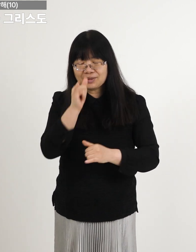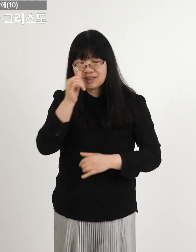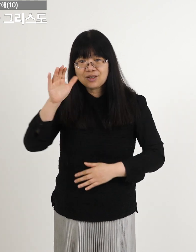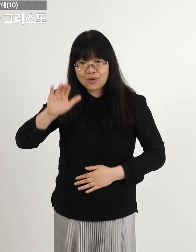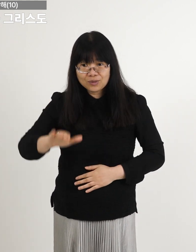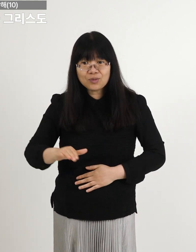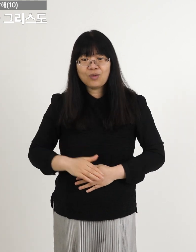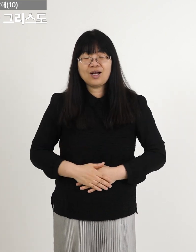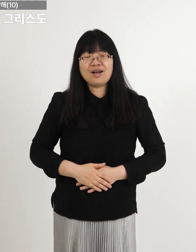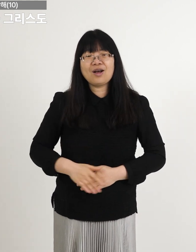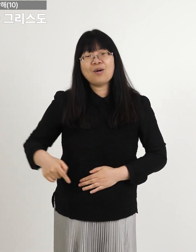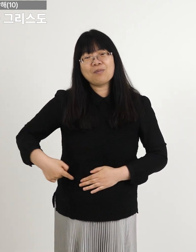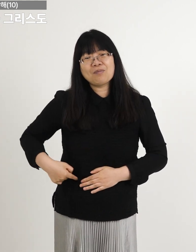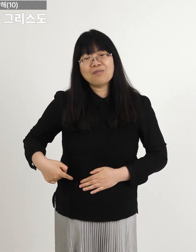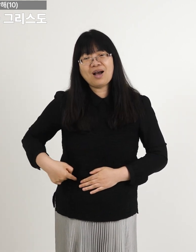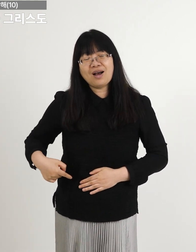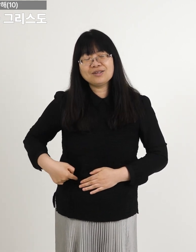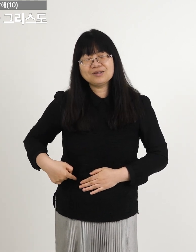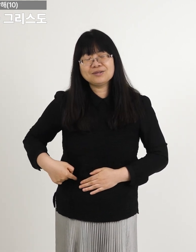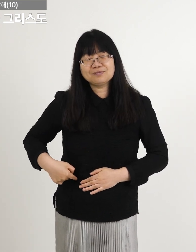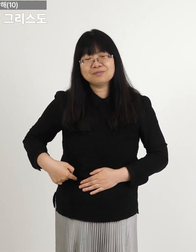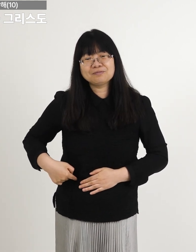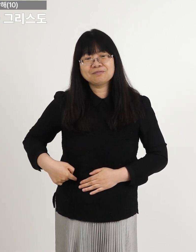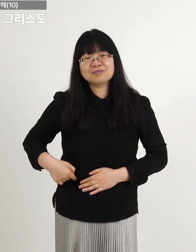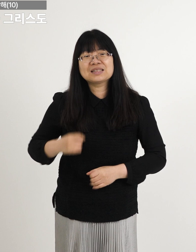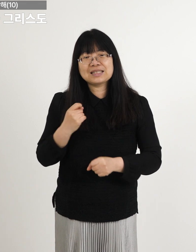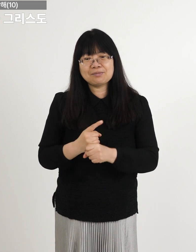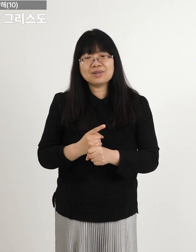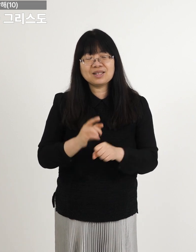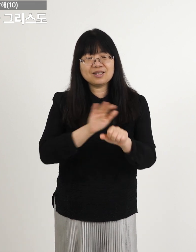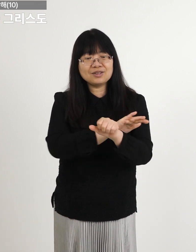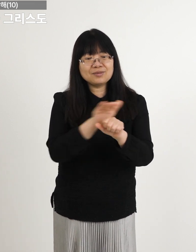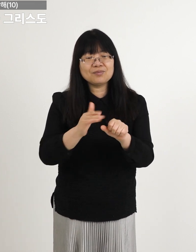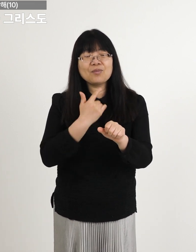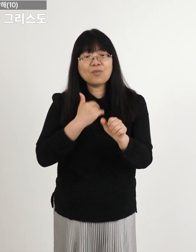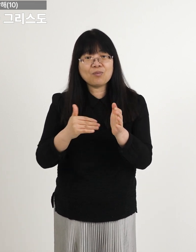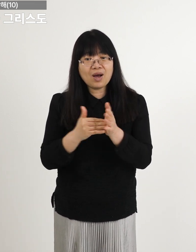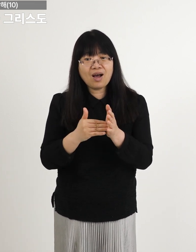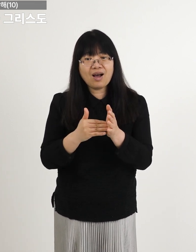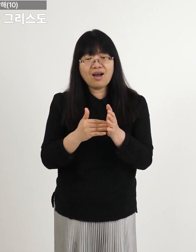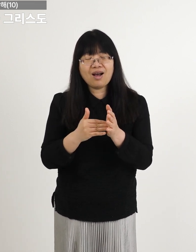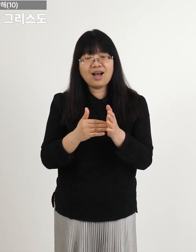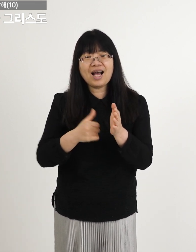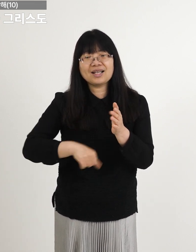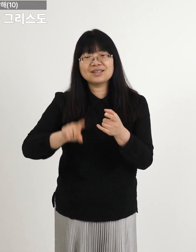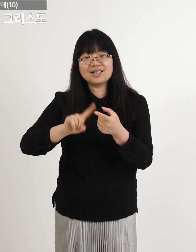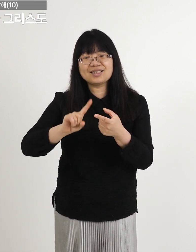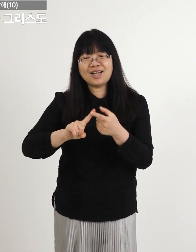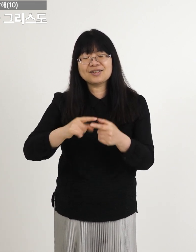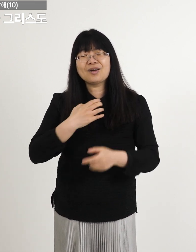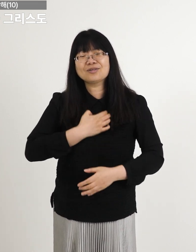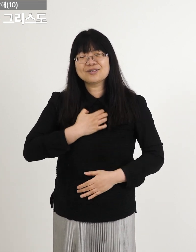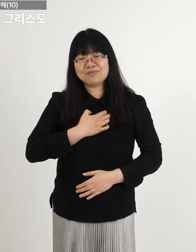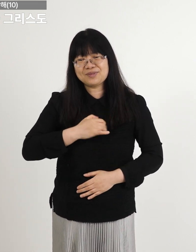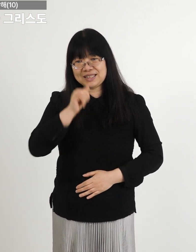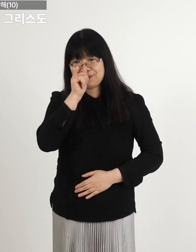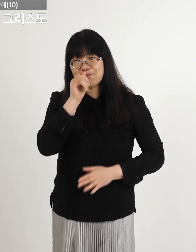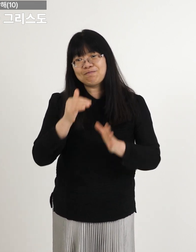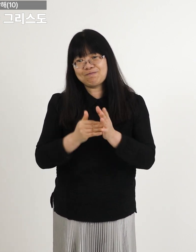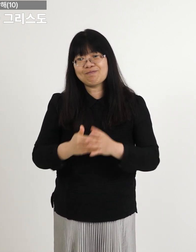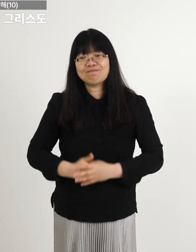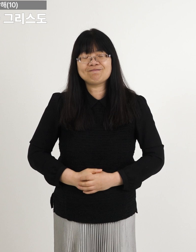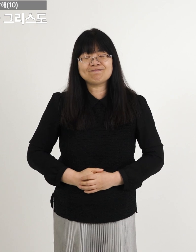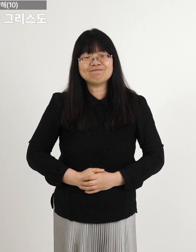생겼어도 가슴에 묻은 아들은 슬픈 거예요. 맞죠?